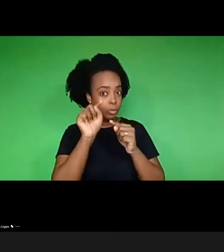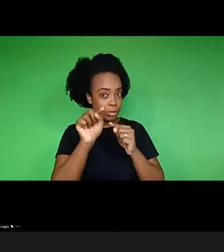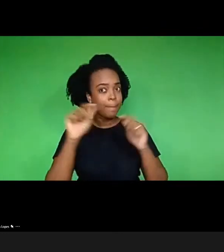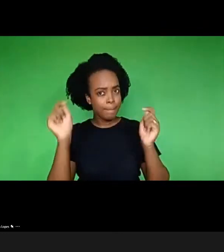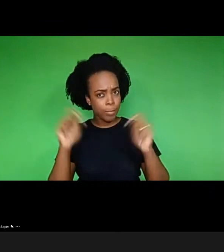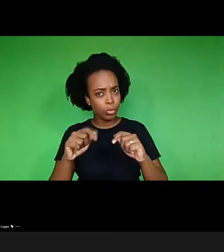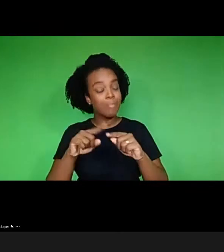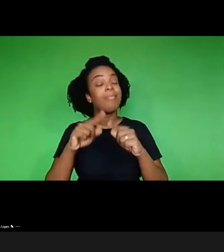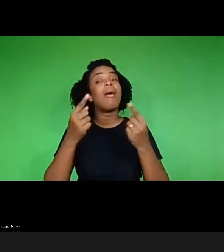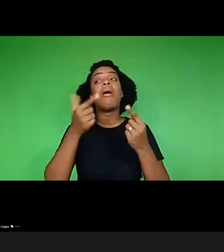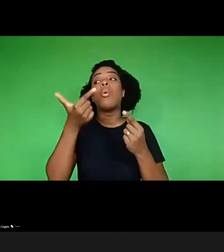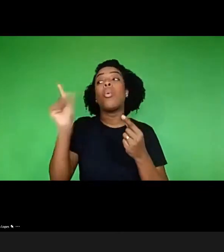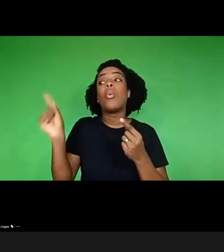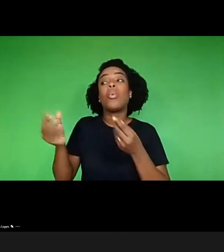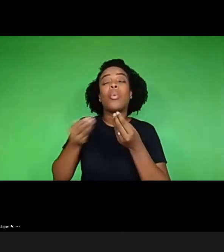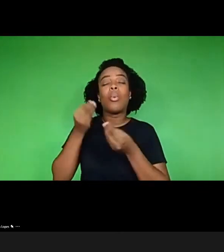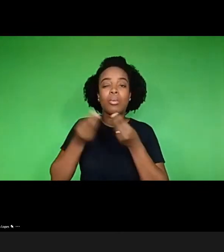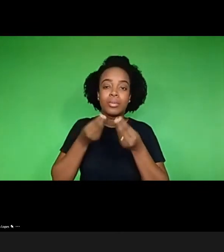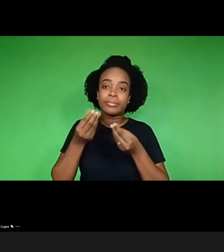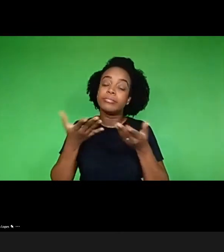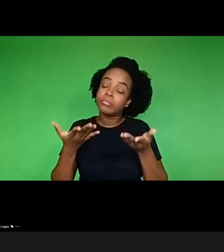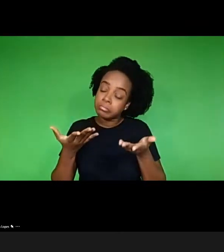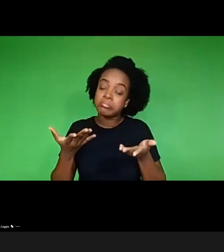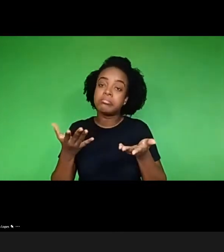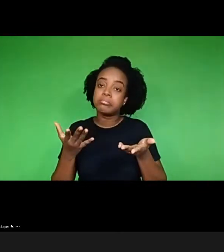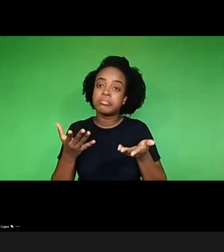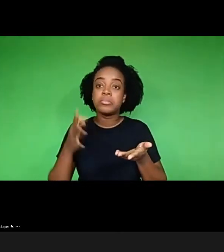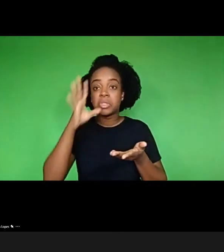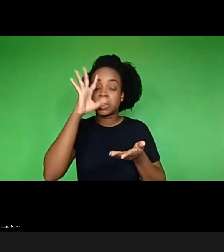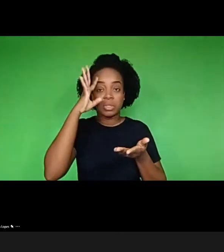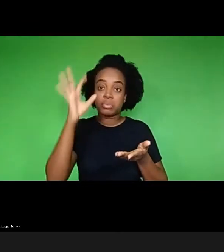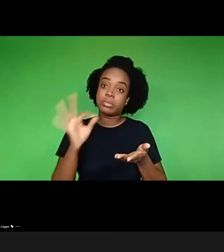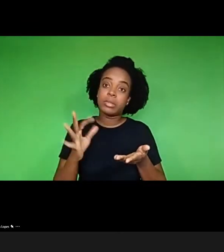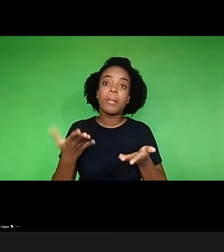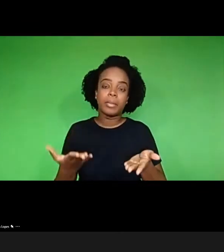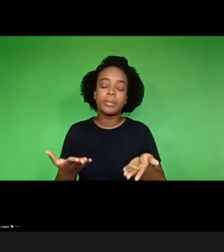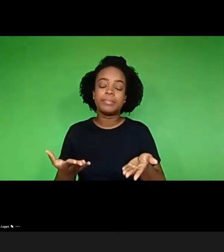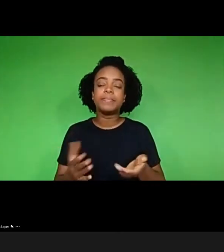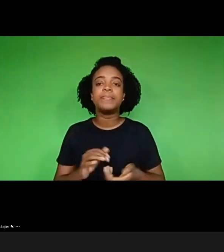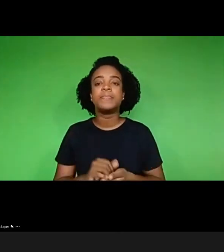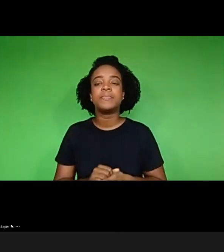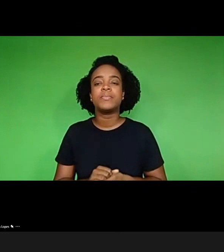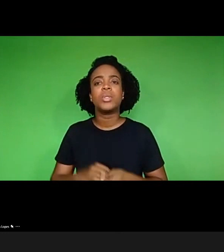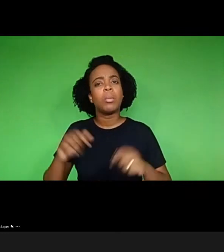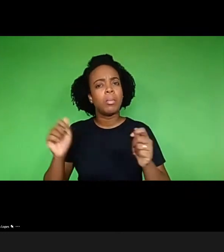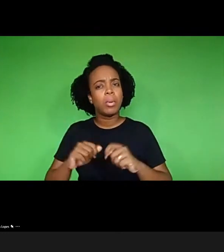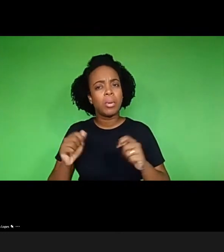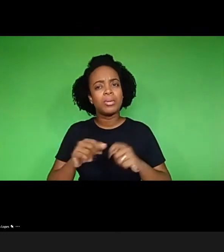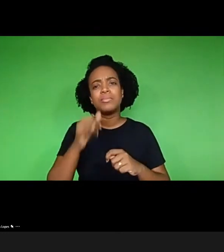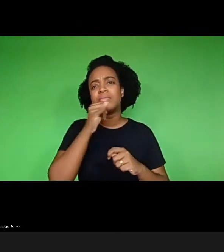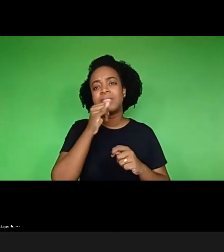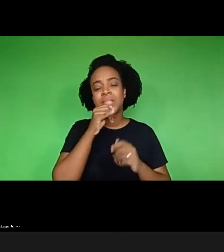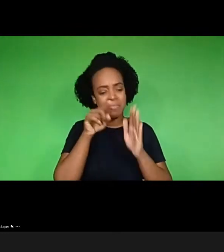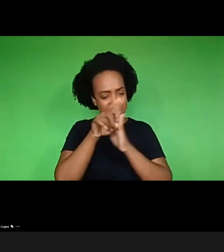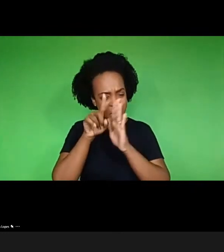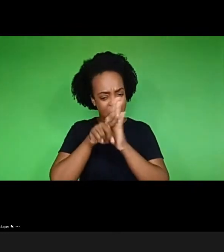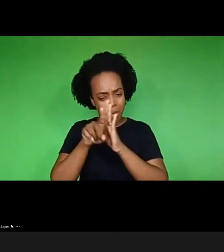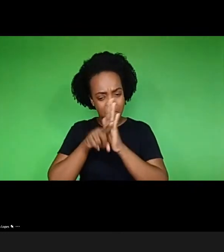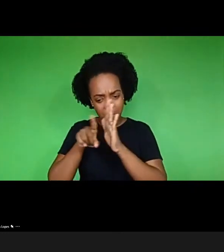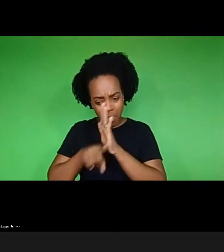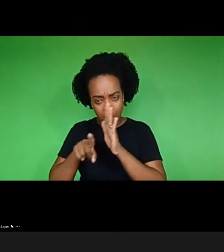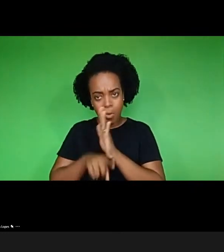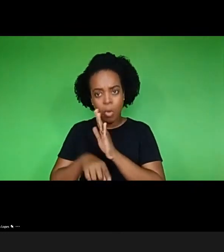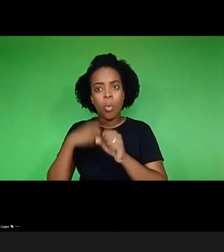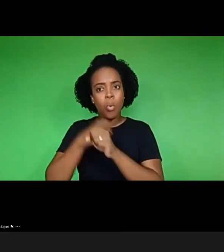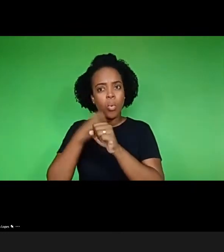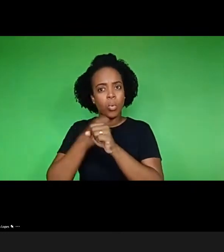construir um formulário no Google, e esse formulário lá que você está fazendo, colocar o link dele para ser